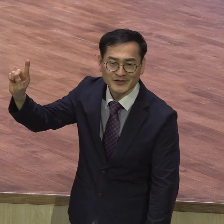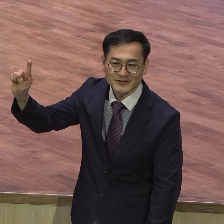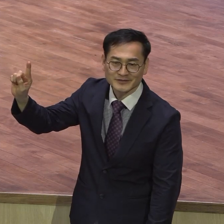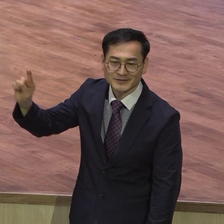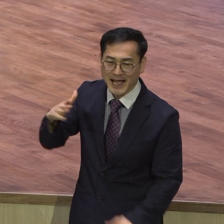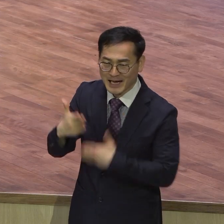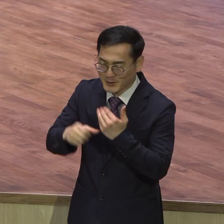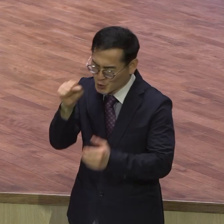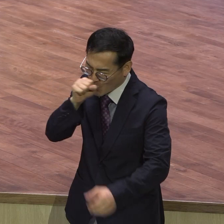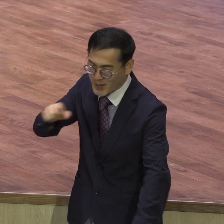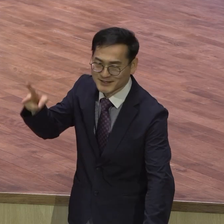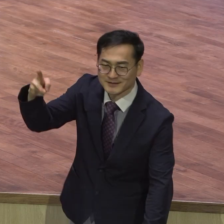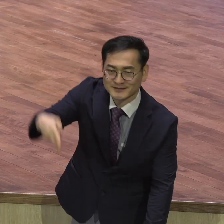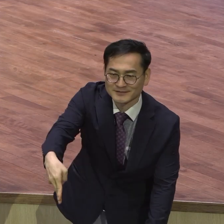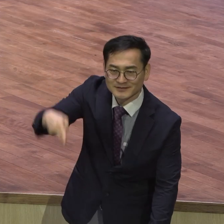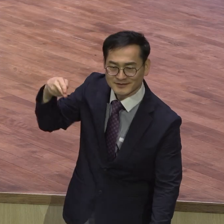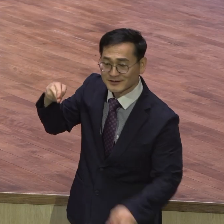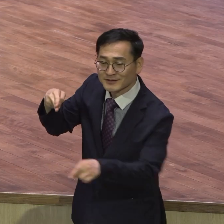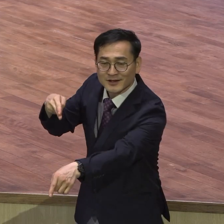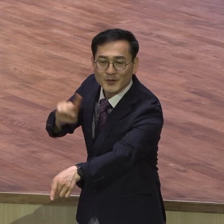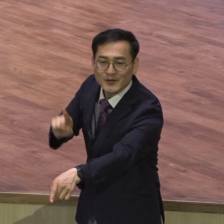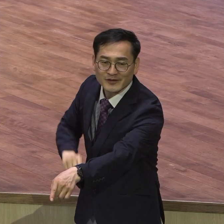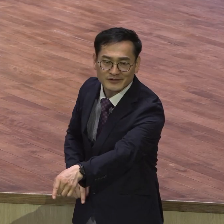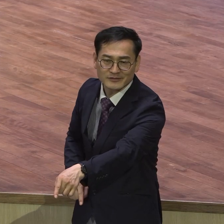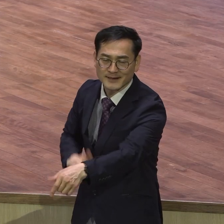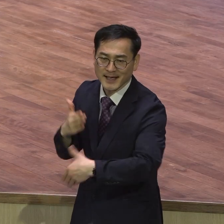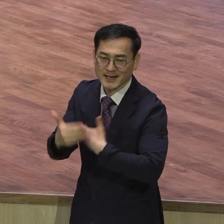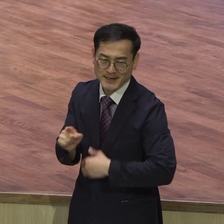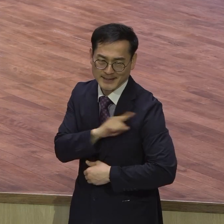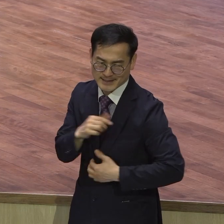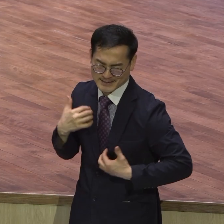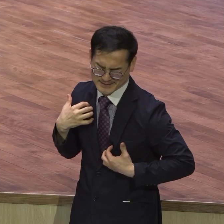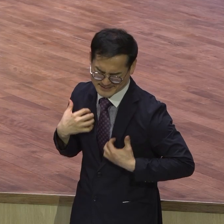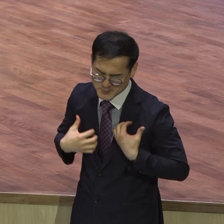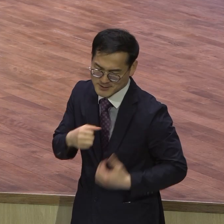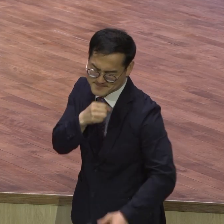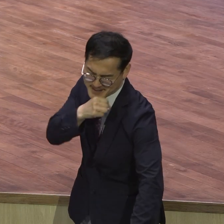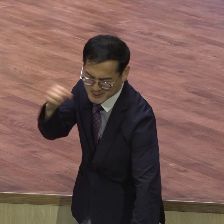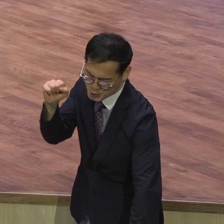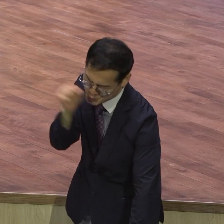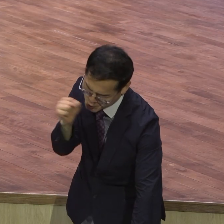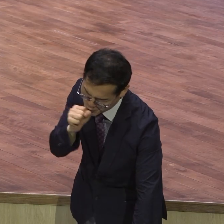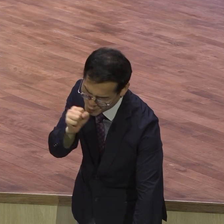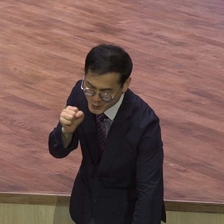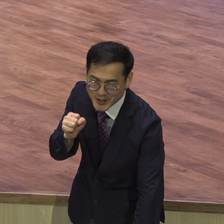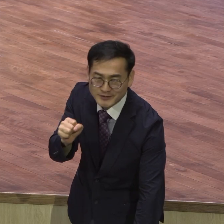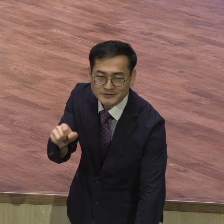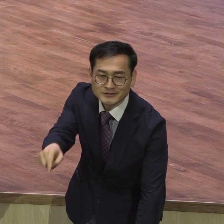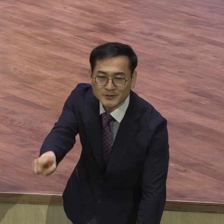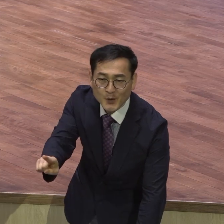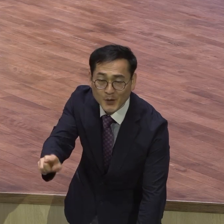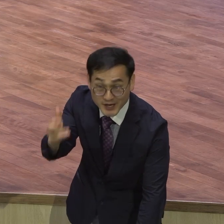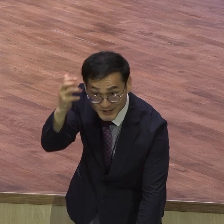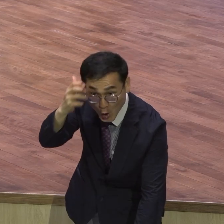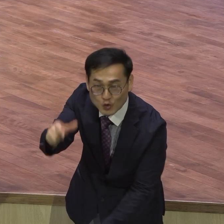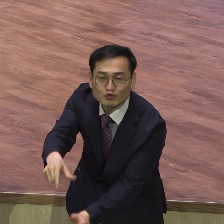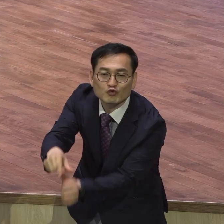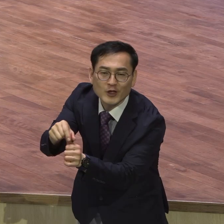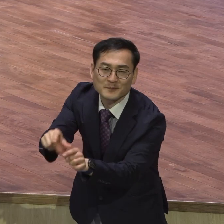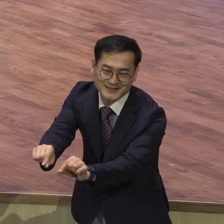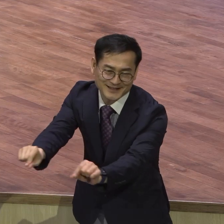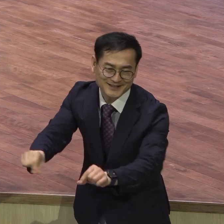하나님이 가장 기뻐하시고 가장 맛있어하시고 제일 좋은 젓가락은 영혼구원이에요